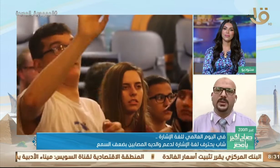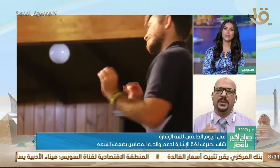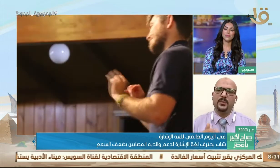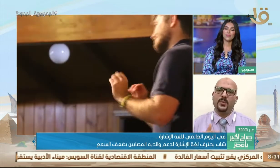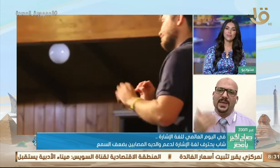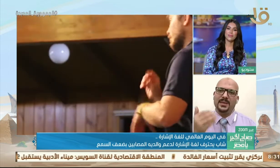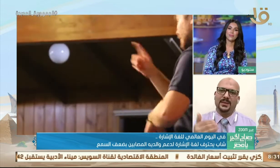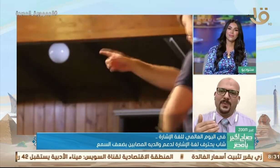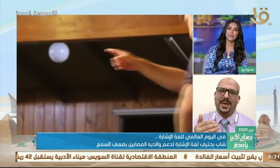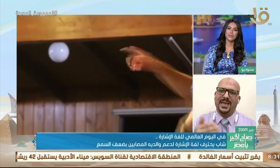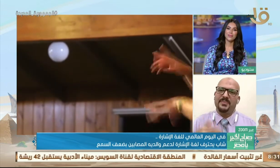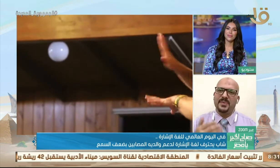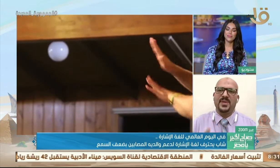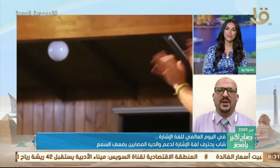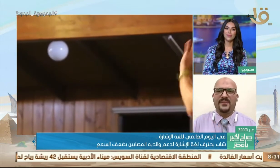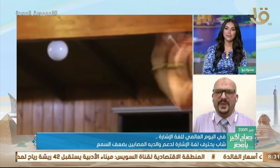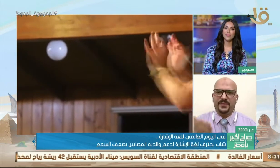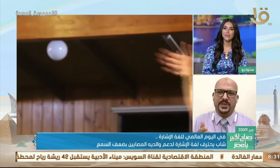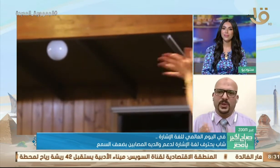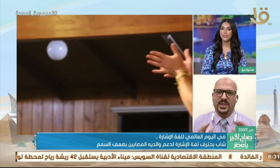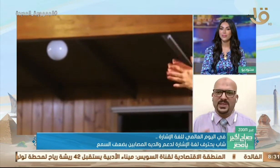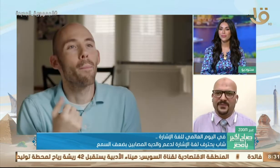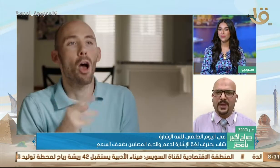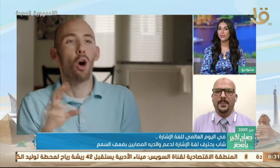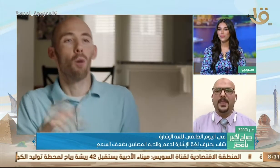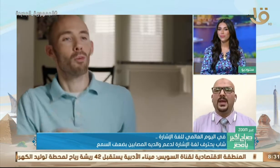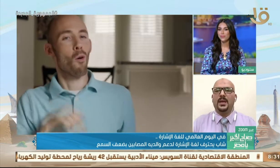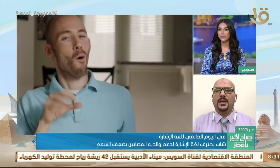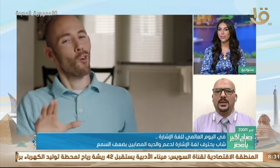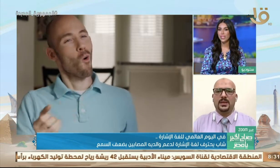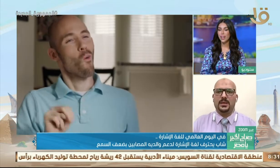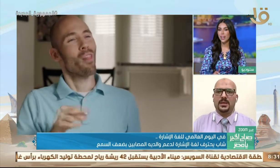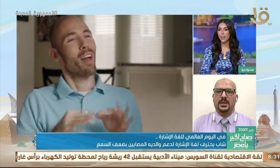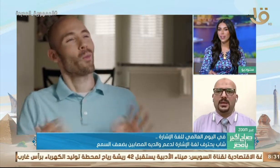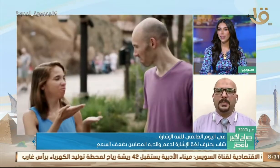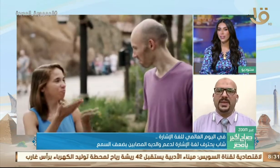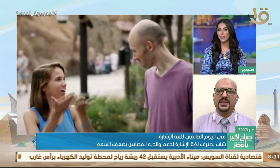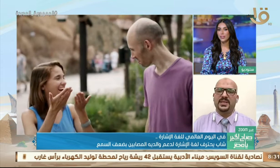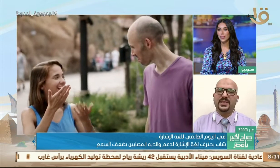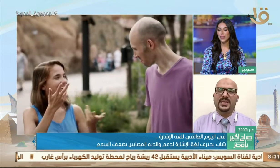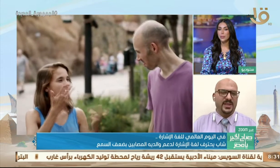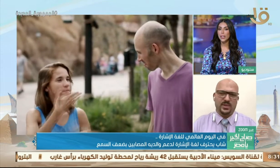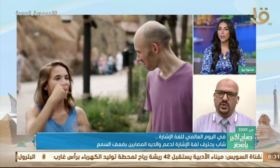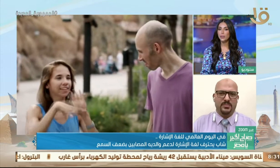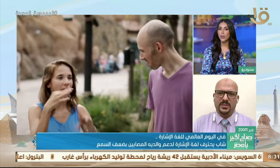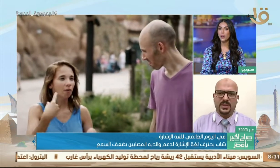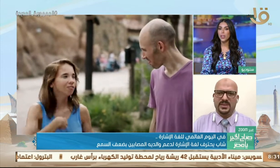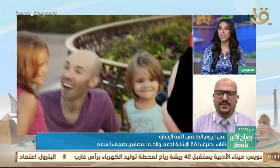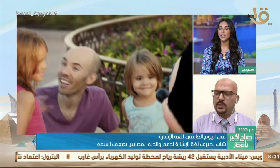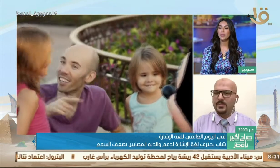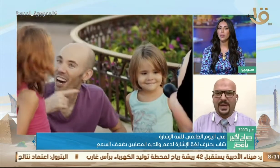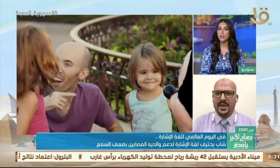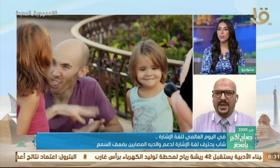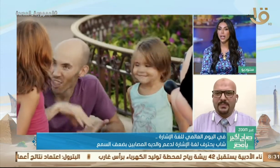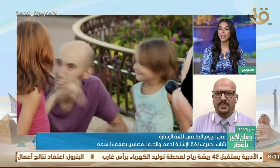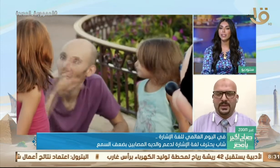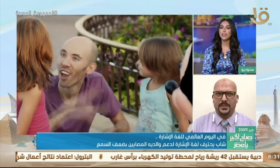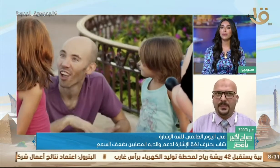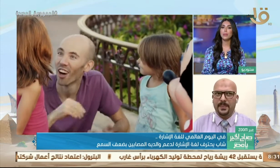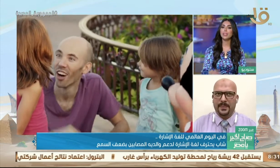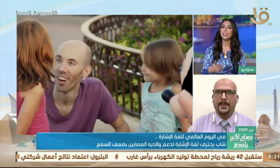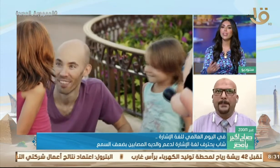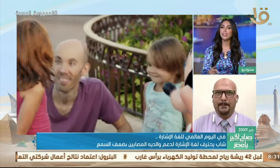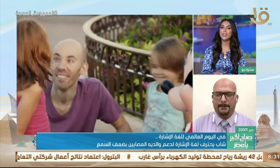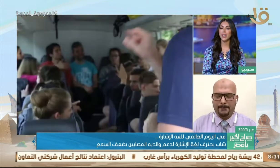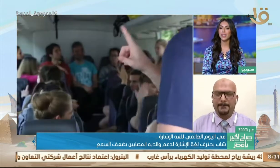الصفحه، وبعدها بنبدا رفع الفيديو على الصفحه بحيث ان جميع ربنا يكون الصم في عونك، لان يستفيدوا معظم مجانا. الحاجات